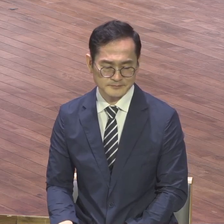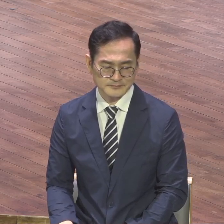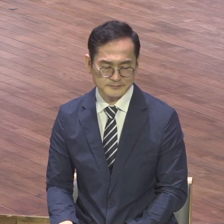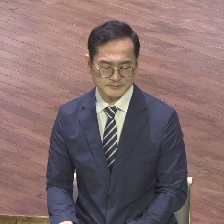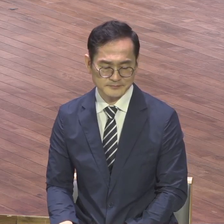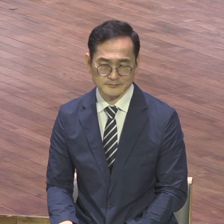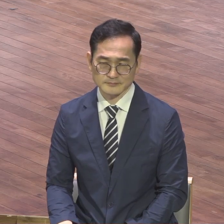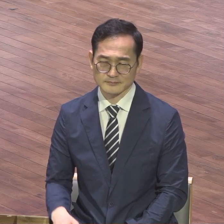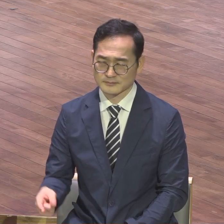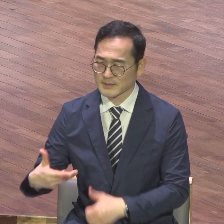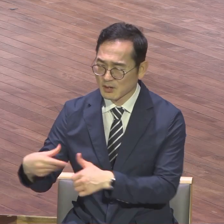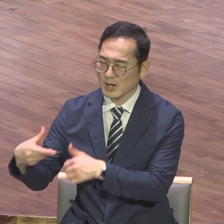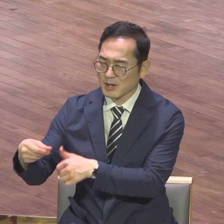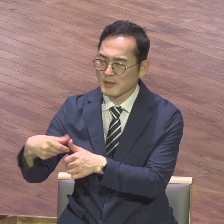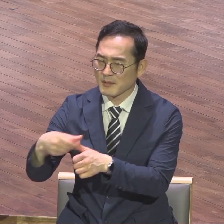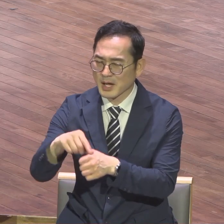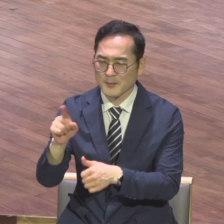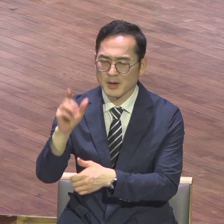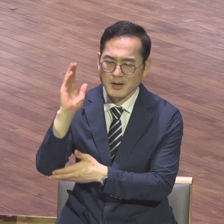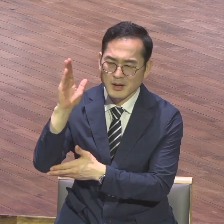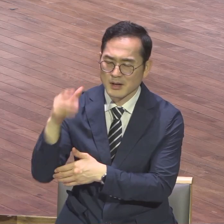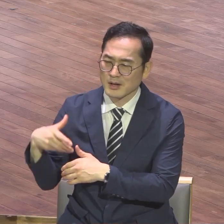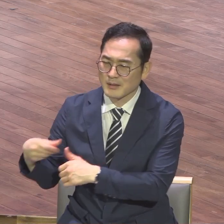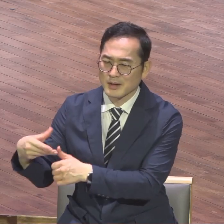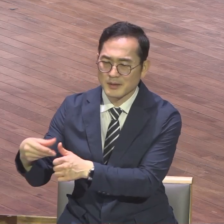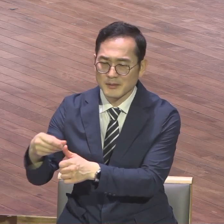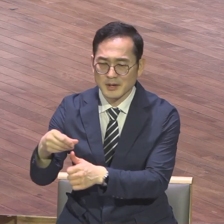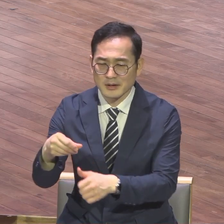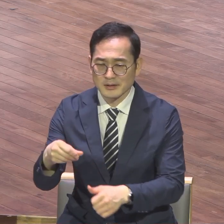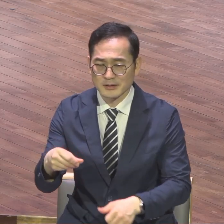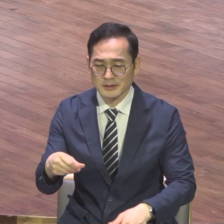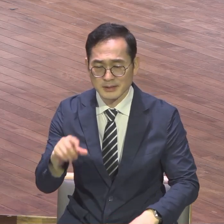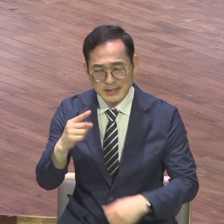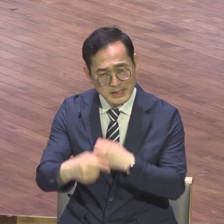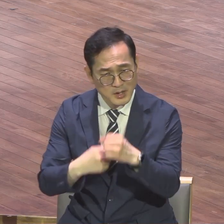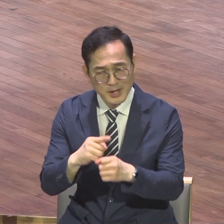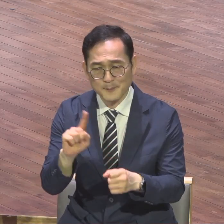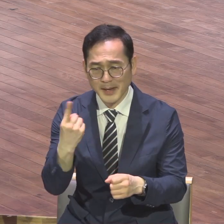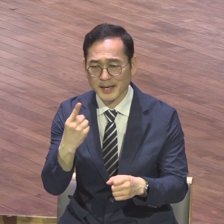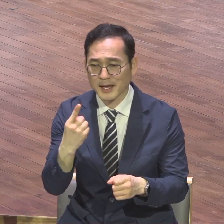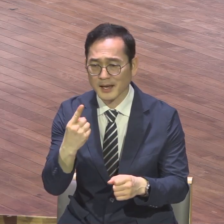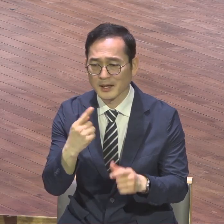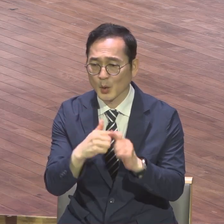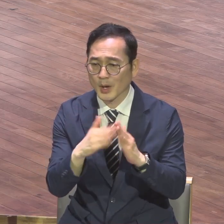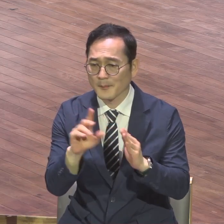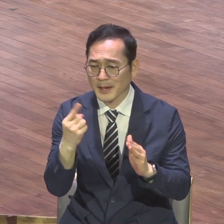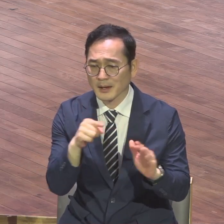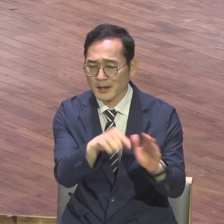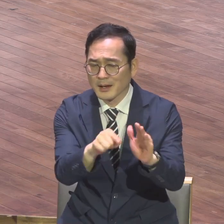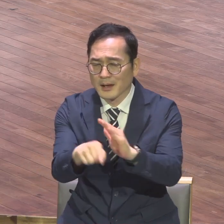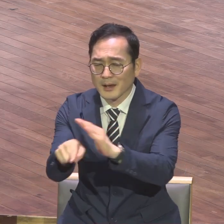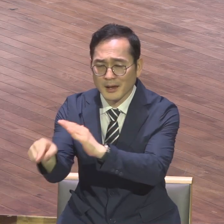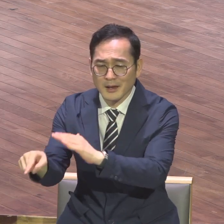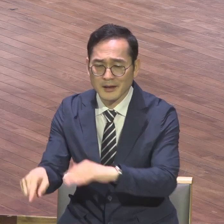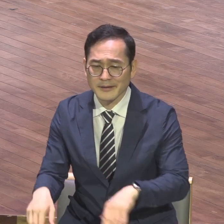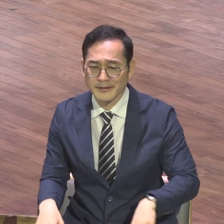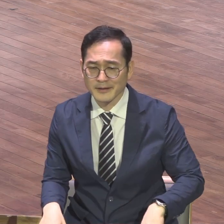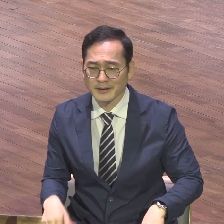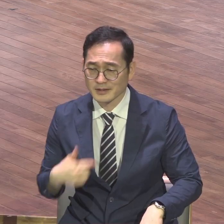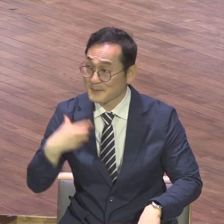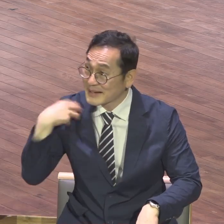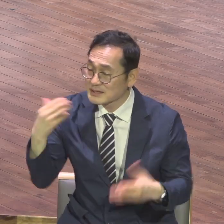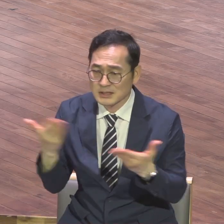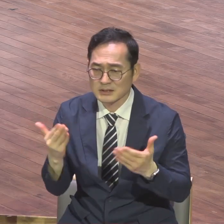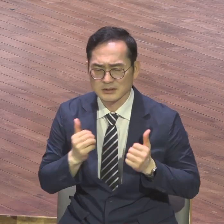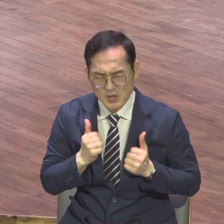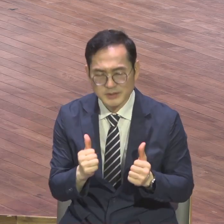근데 할 수 없으면 또 가. 또 간 게 1년에 100교 있어. 여러분 하나님께서요 여러분을 서시기 원하신